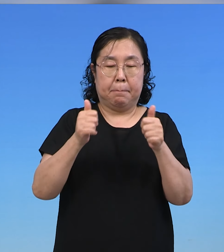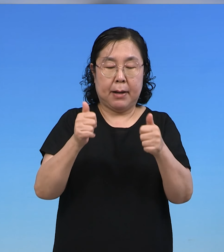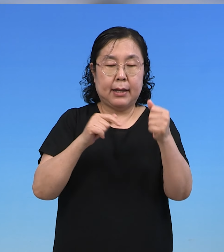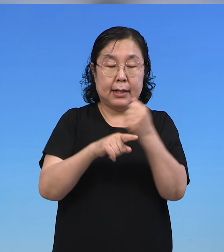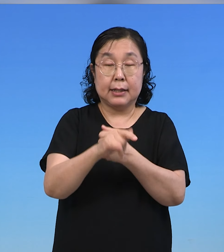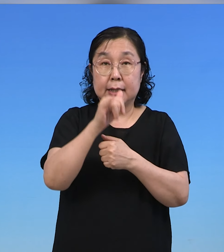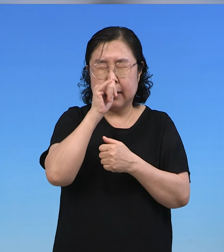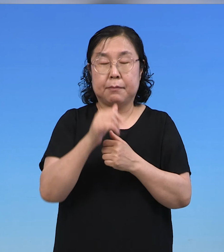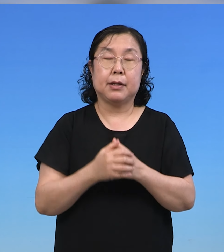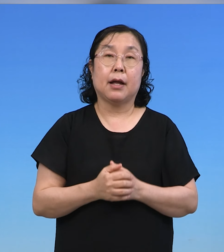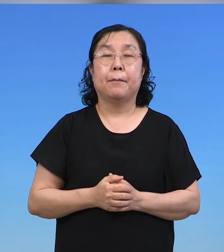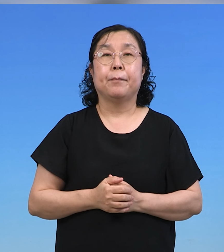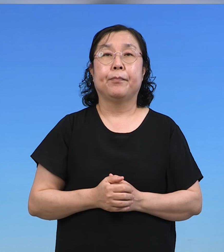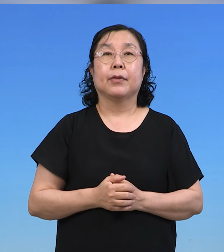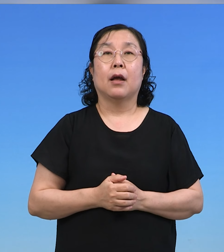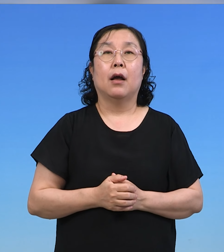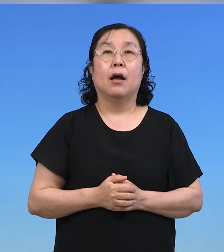단어랍니다.